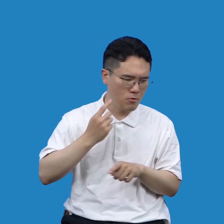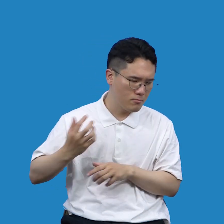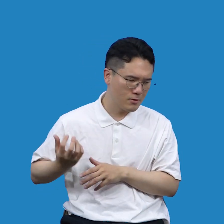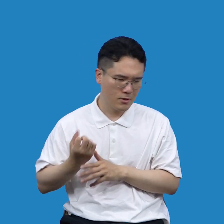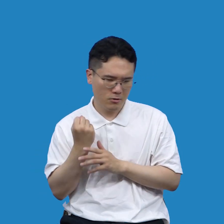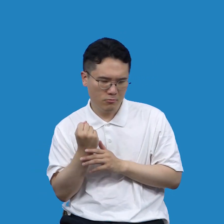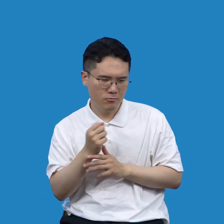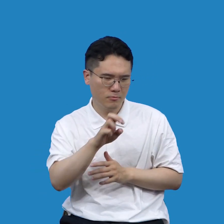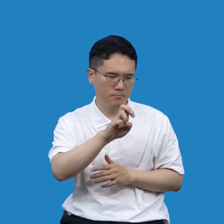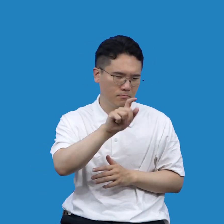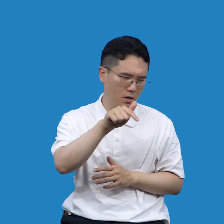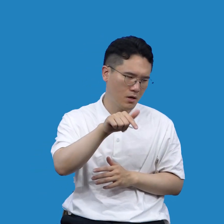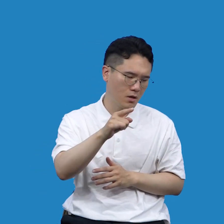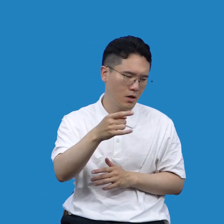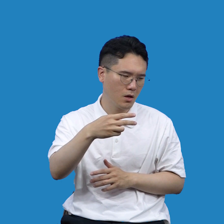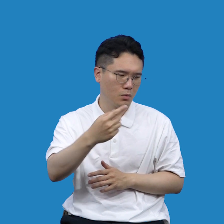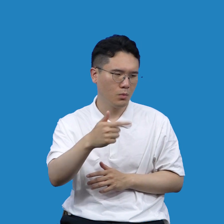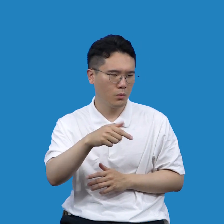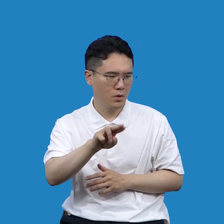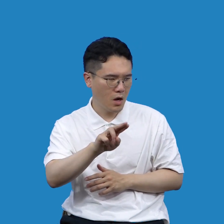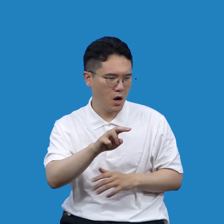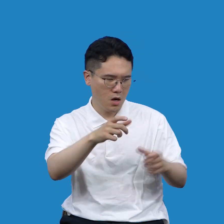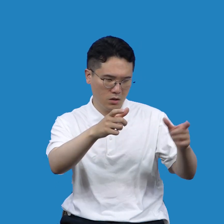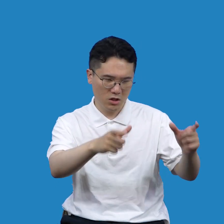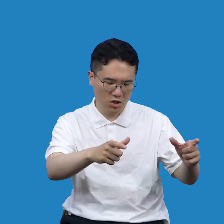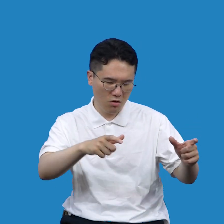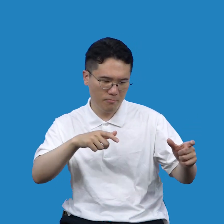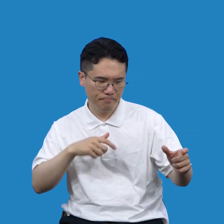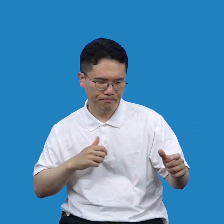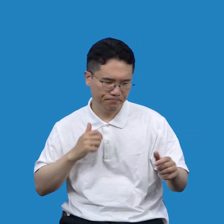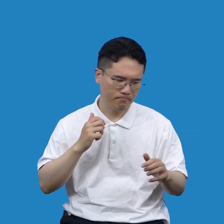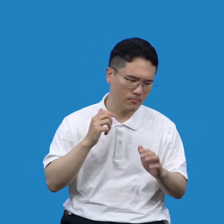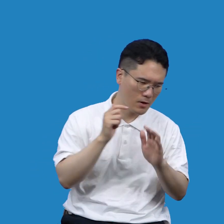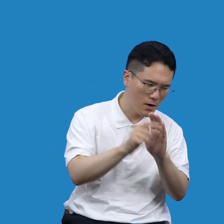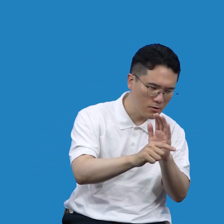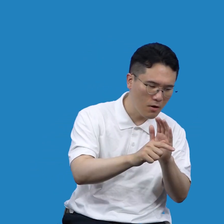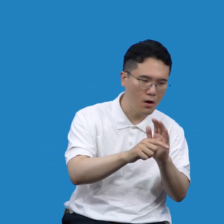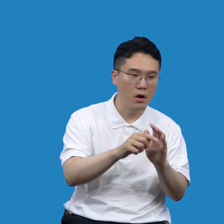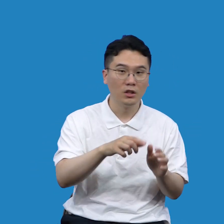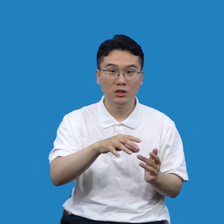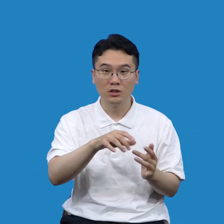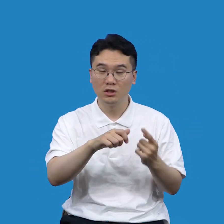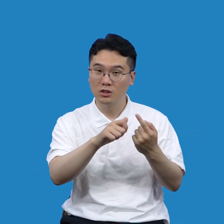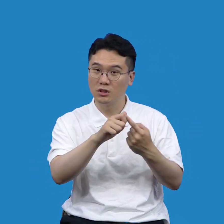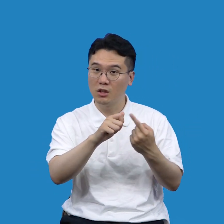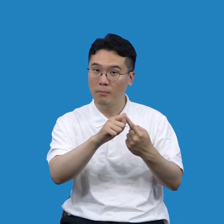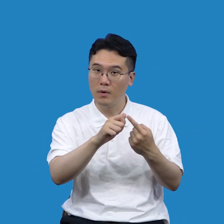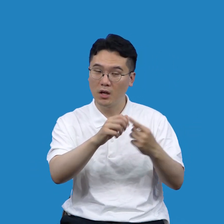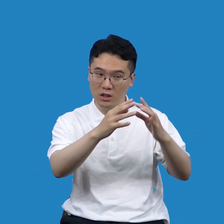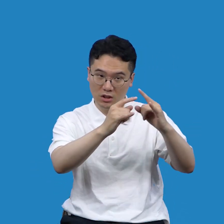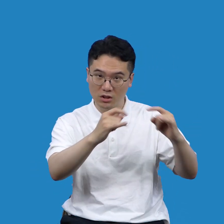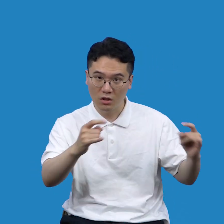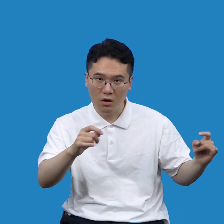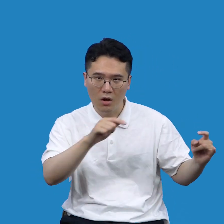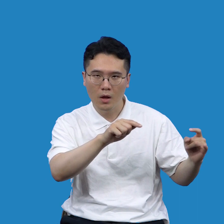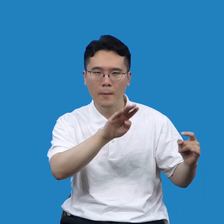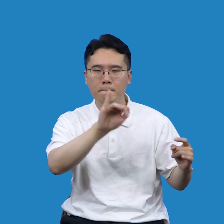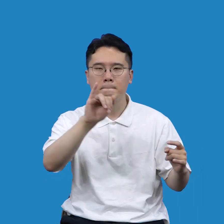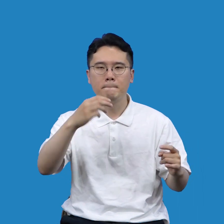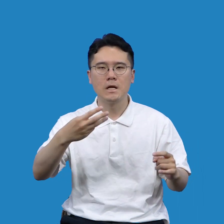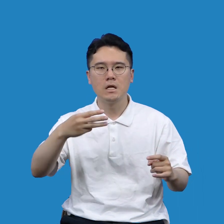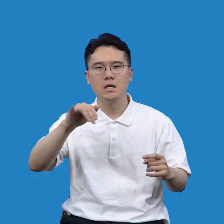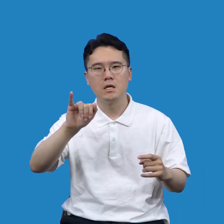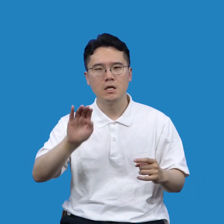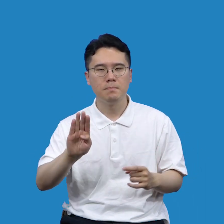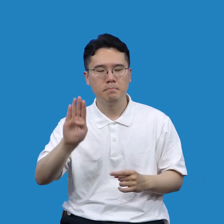가라는 명령을 받아서 마케도니아의 첫 성, 유럽의 첫 번째 도시 빌립보에 왔을 때